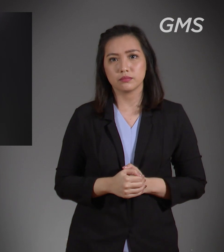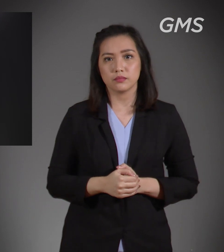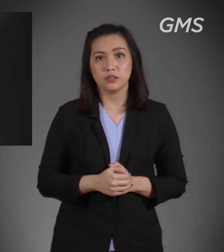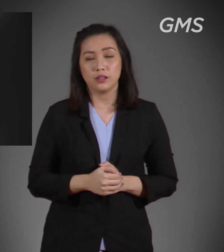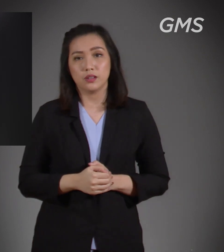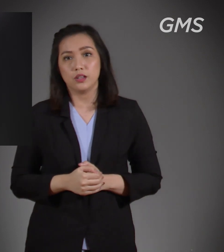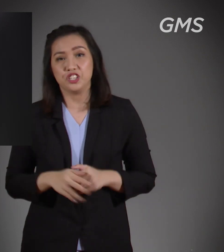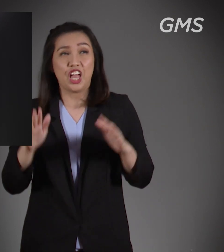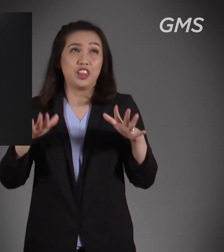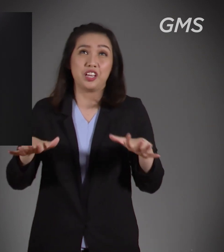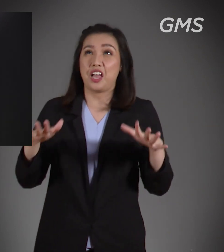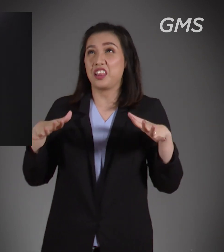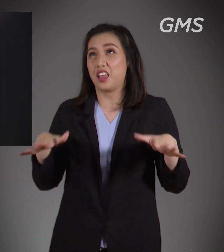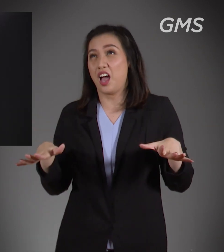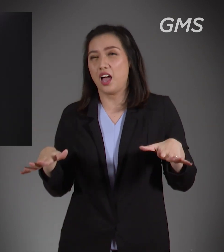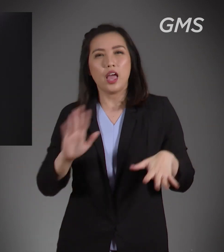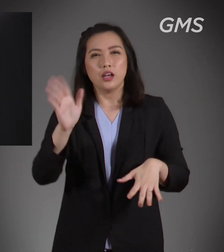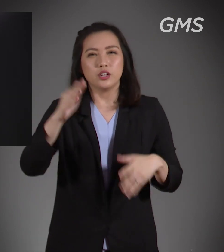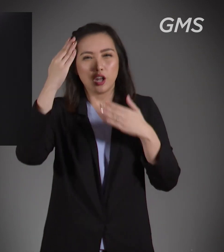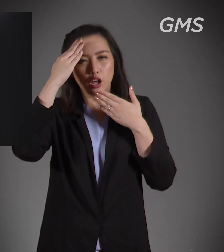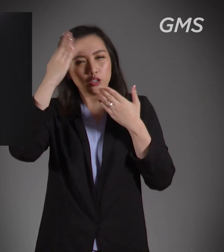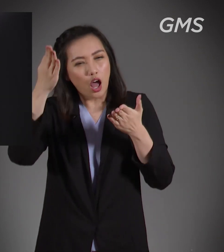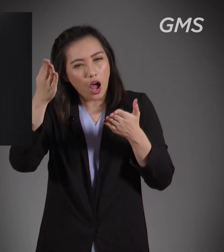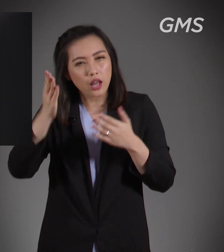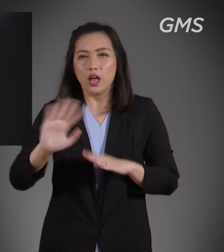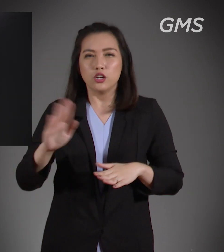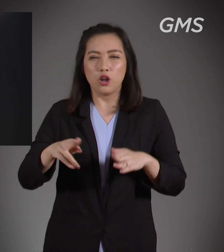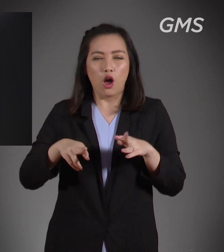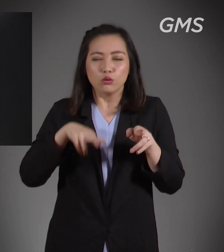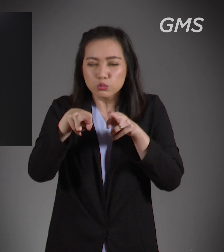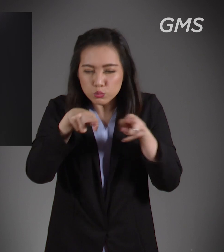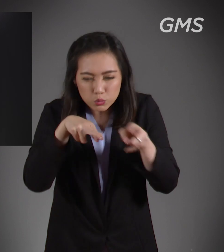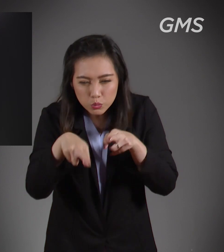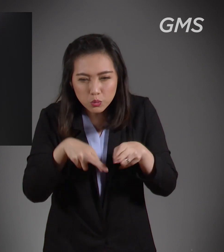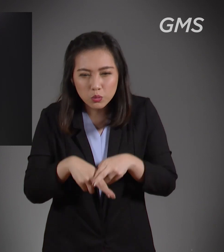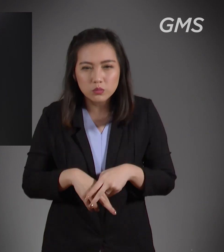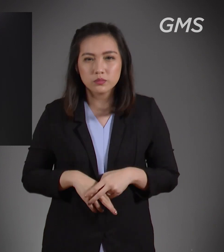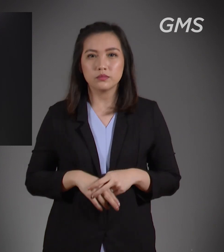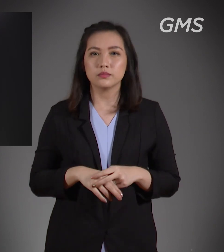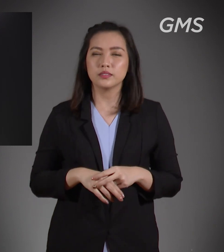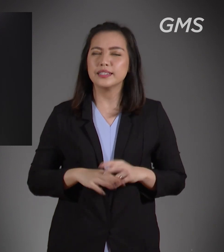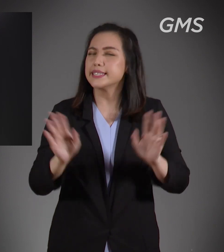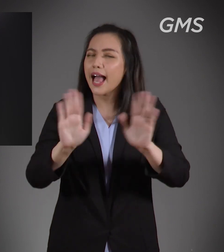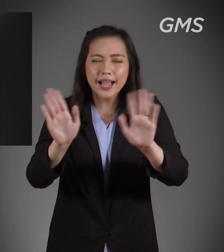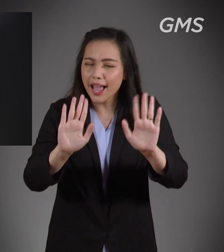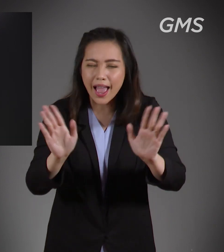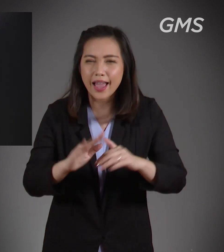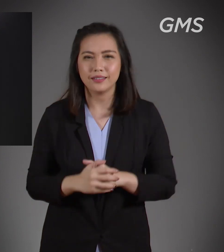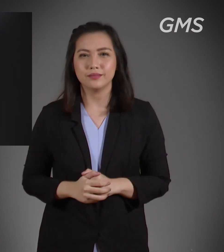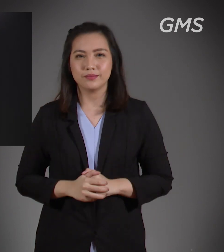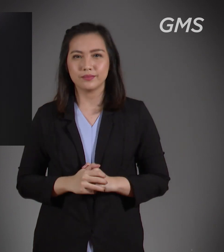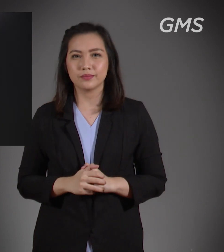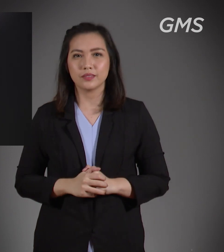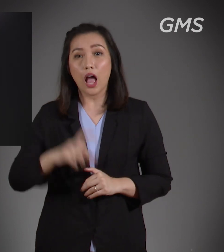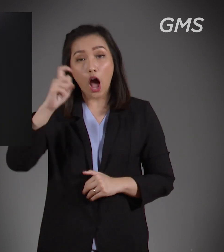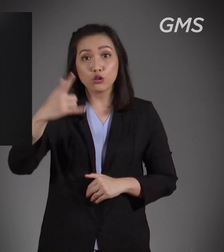kan? Gak panas, gak dingin. Tapi bagi Tuhan dimuntahkan. Jangan pernah kita menilai diri dengan diri